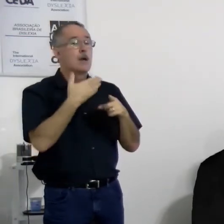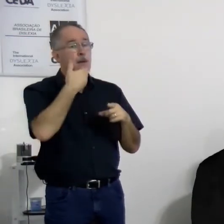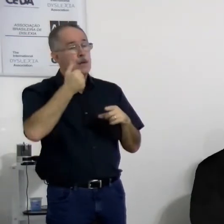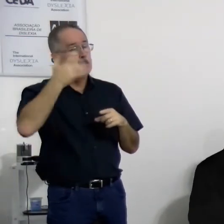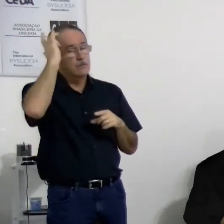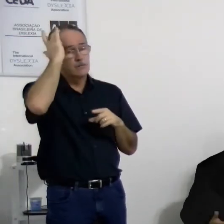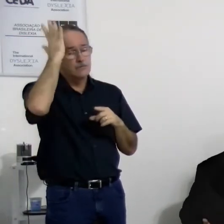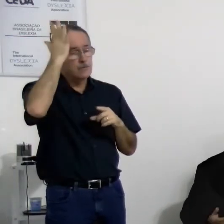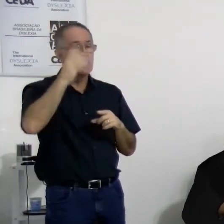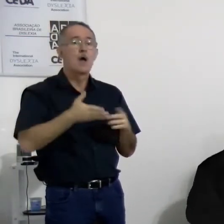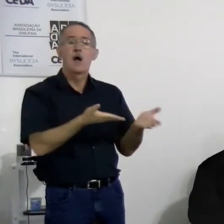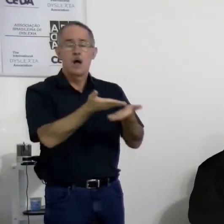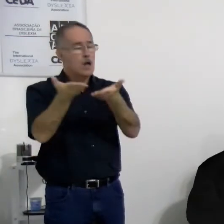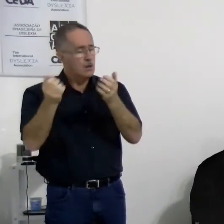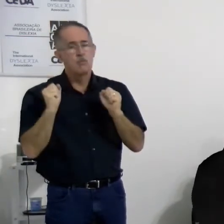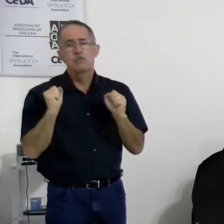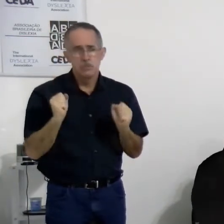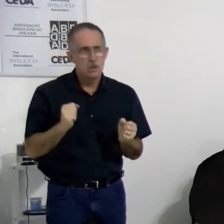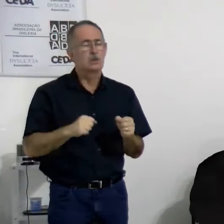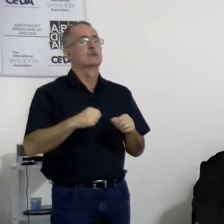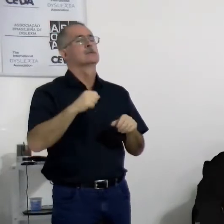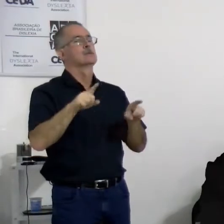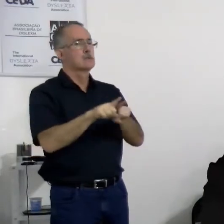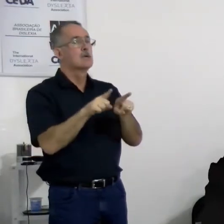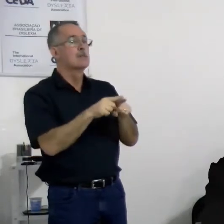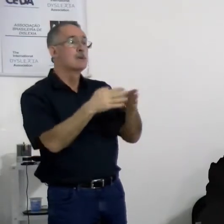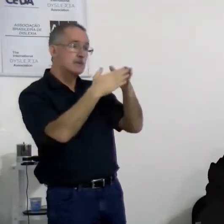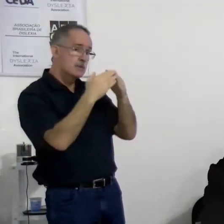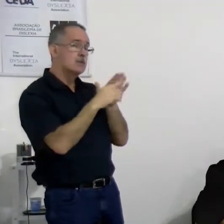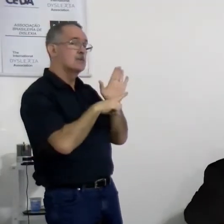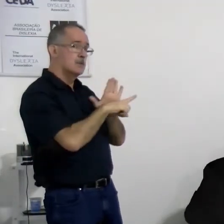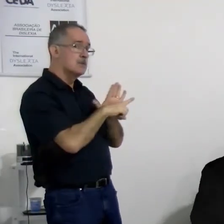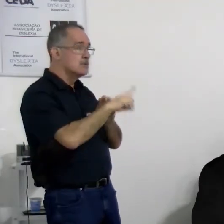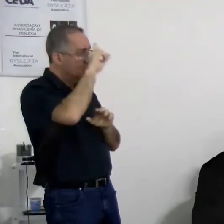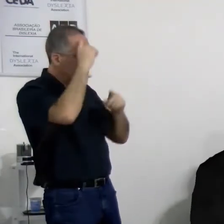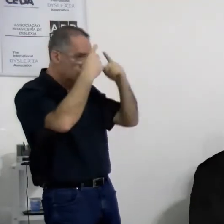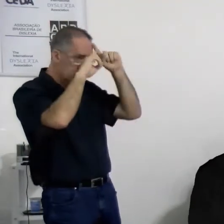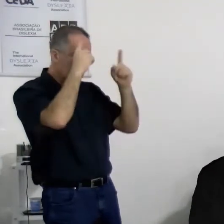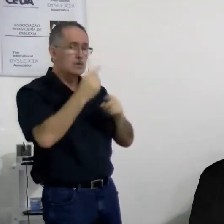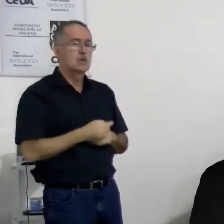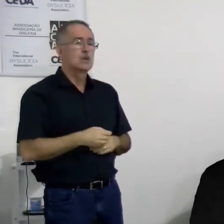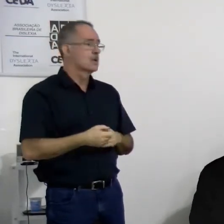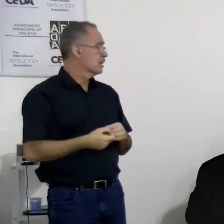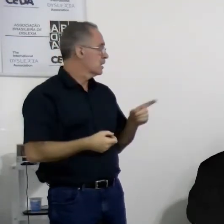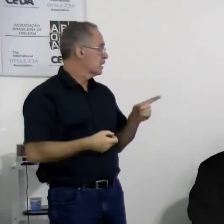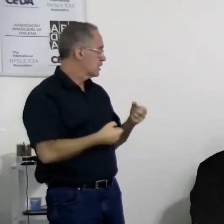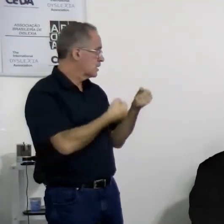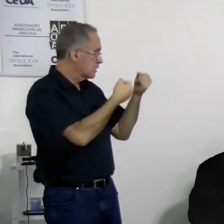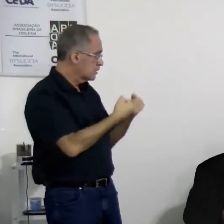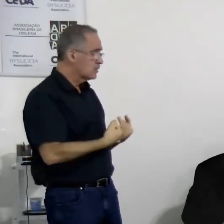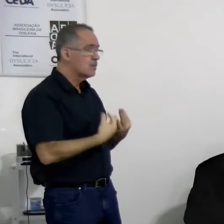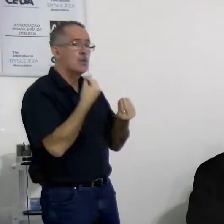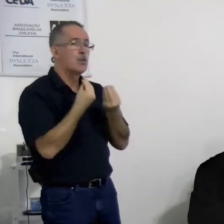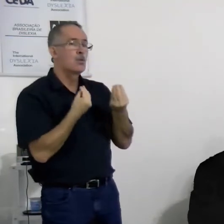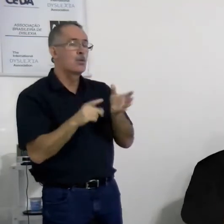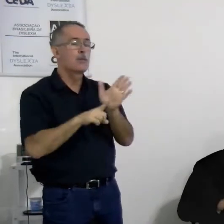interação. Agora vocês estão livres para complementar, né? Uma das questões, então, fale sobre o seu trabalho, sobre as aulas, sobre as pesquisas,